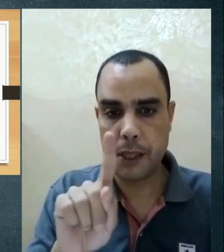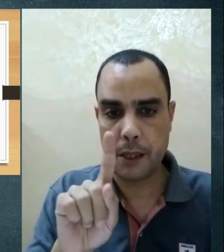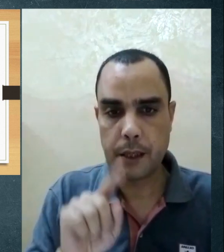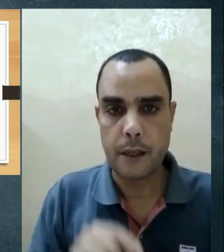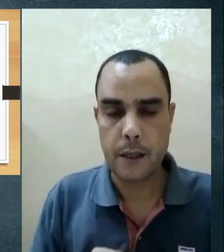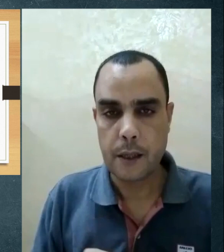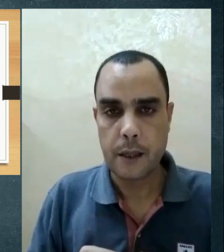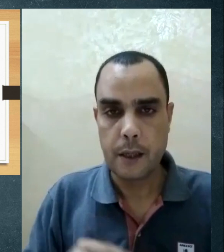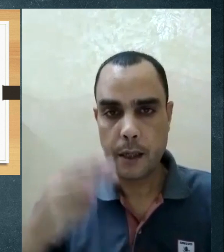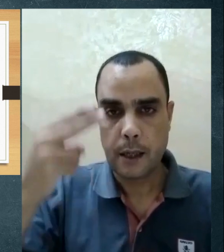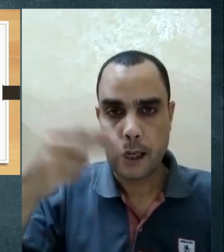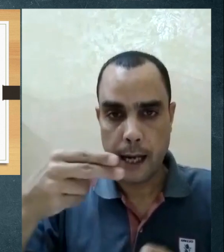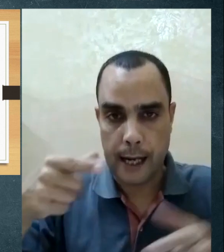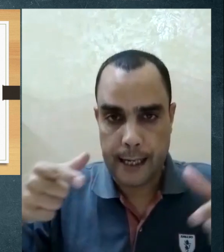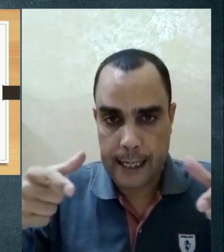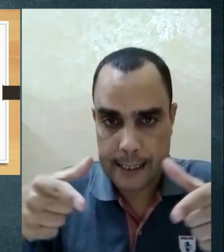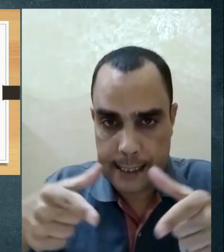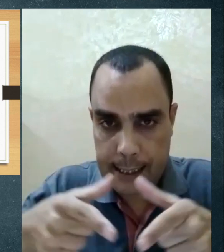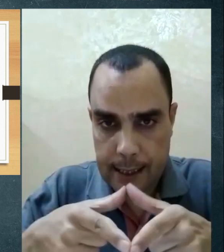بعائلته